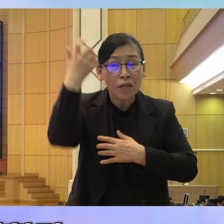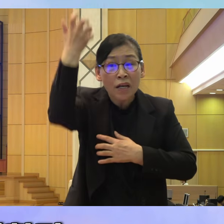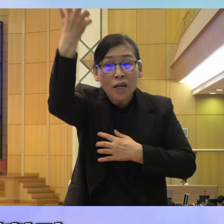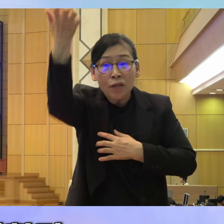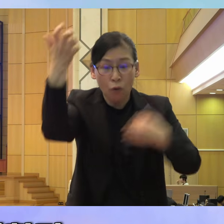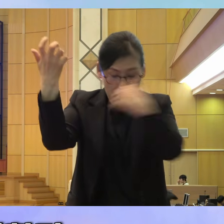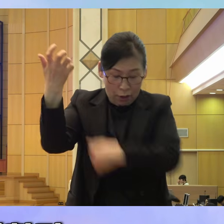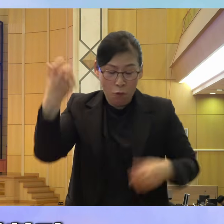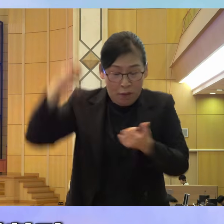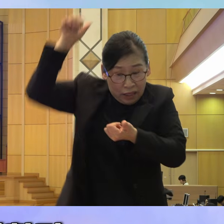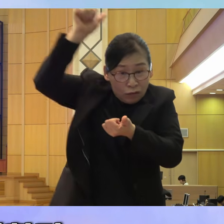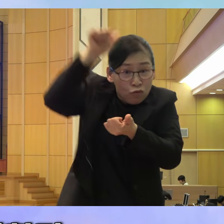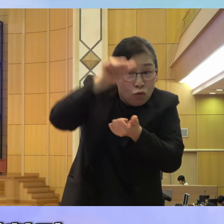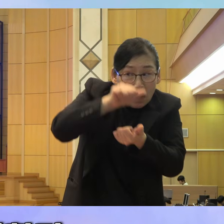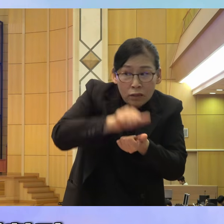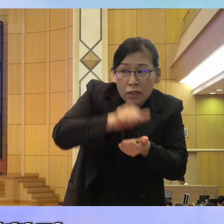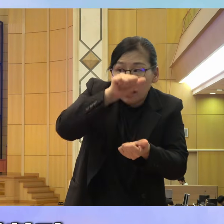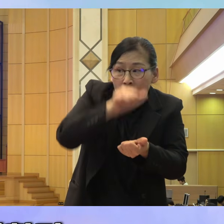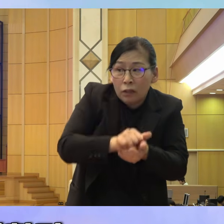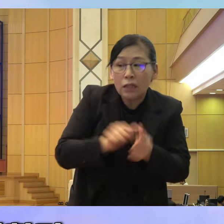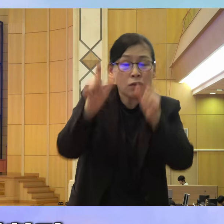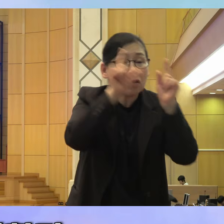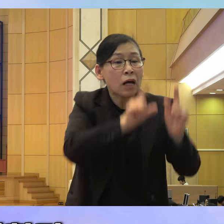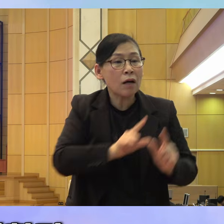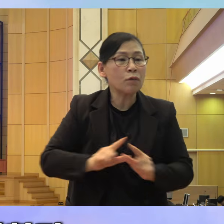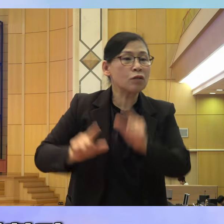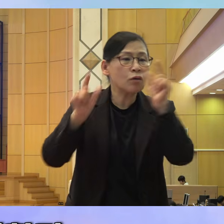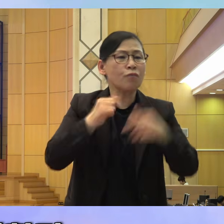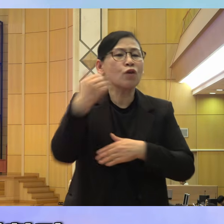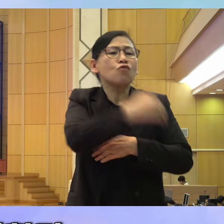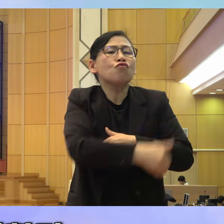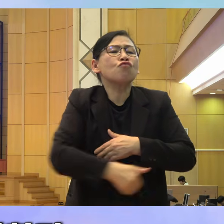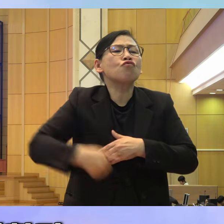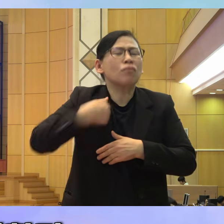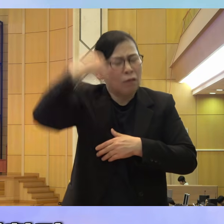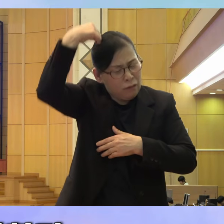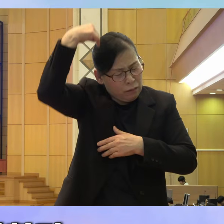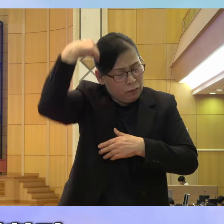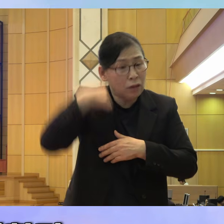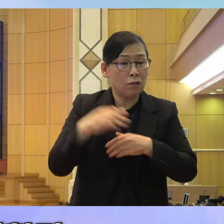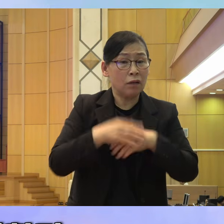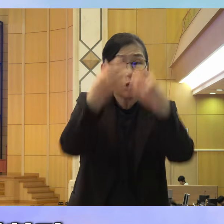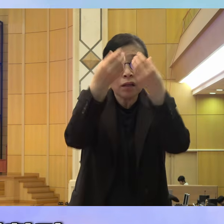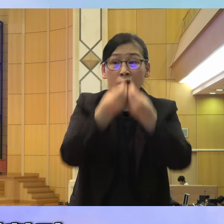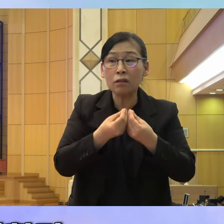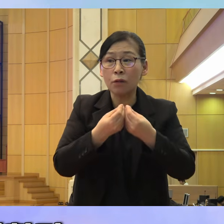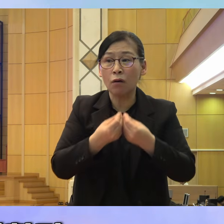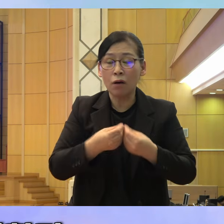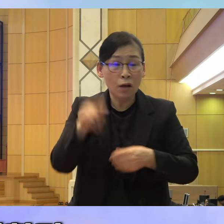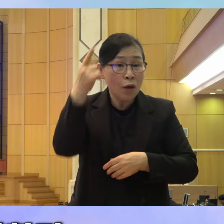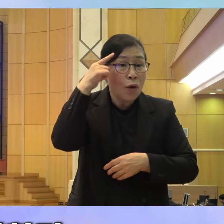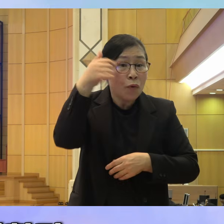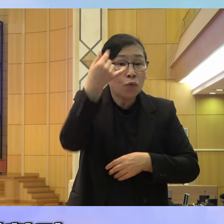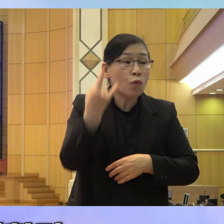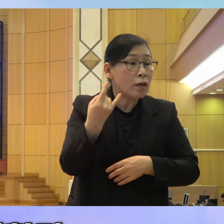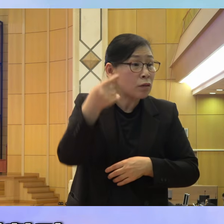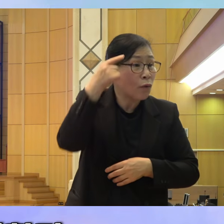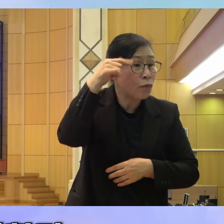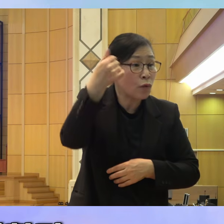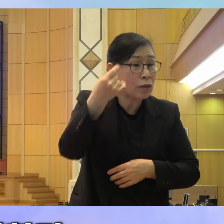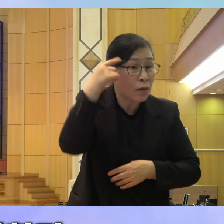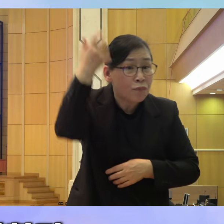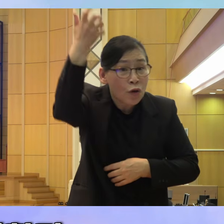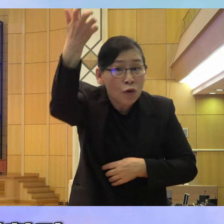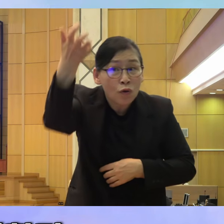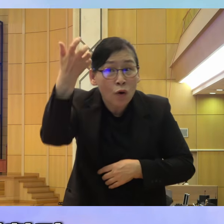통해서 아픔을 결론적으로 느끼는 건 영혼이지 육체가 아니라니까. 그러니까 예를 들어서 뇌에서, 영혼에서